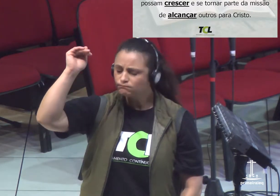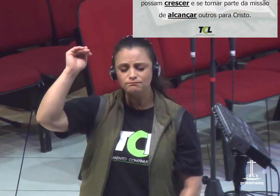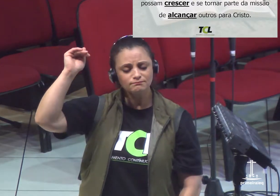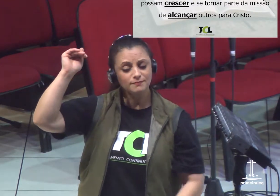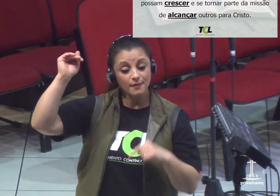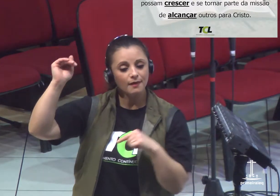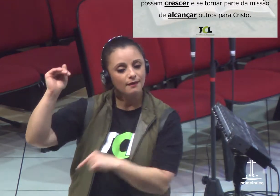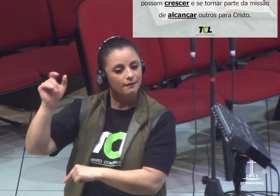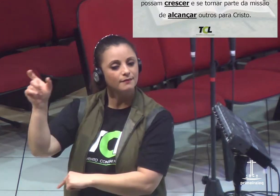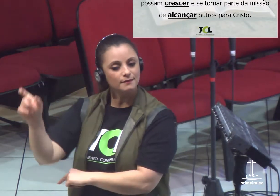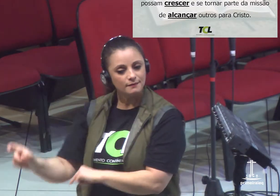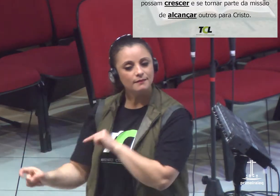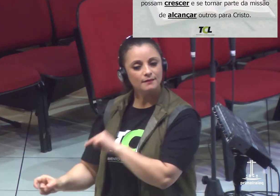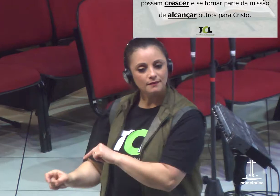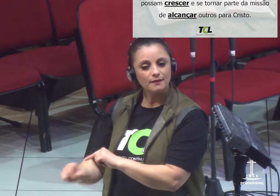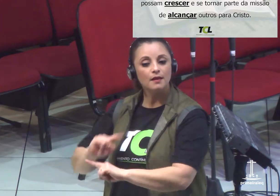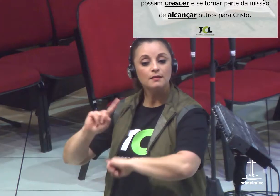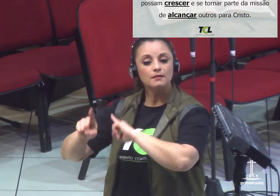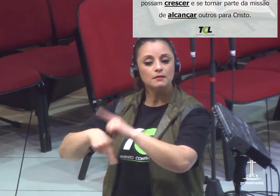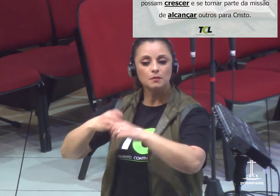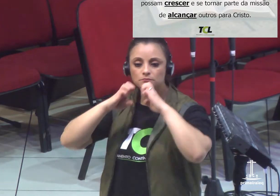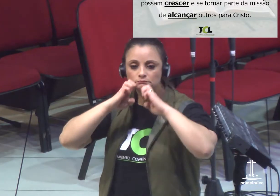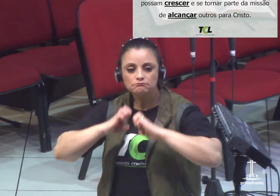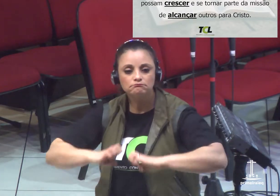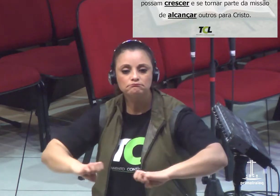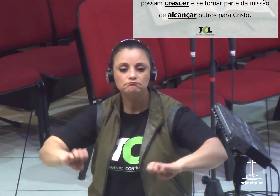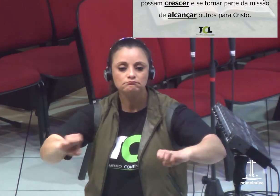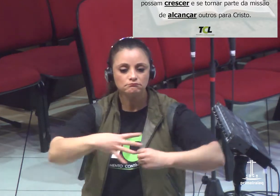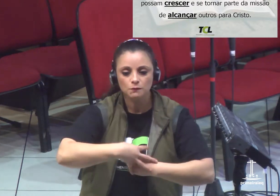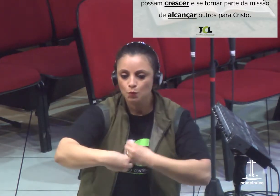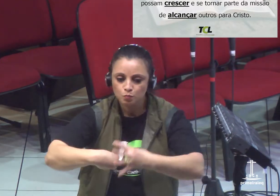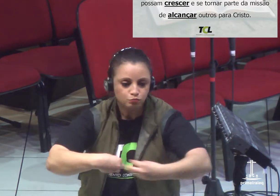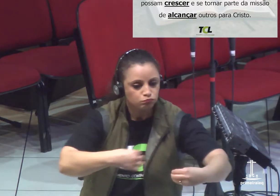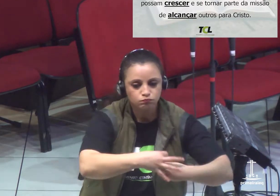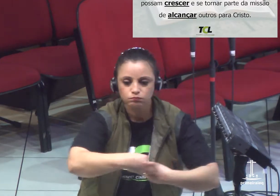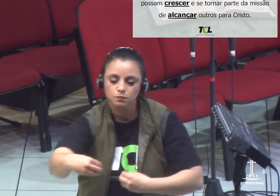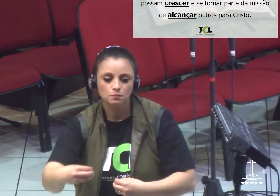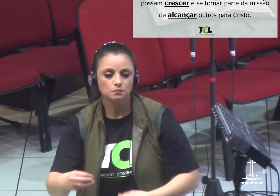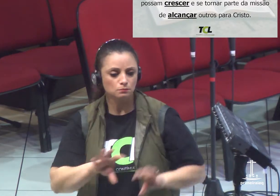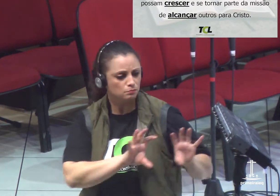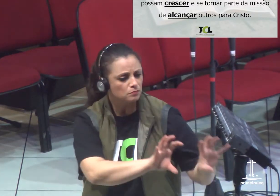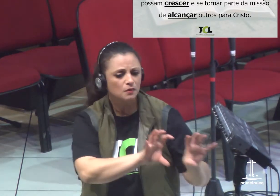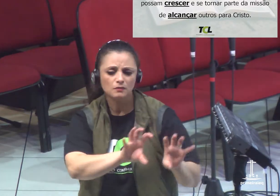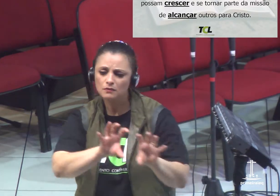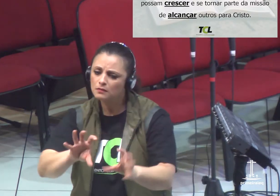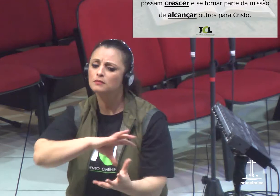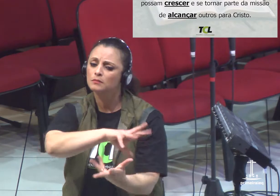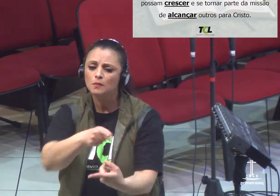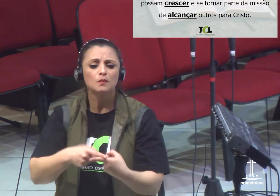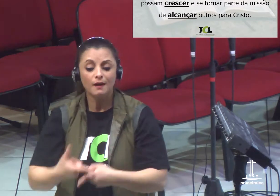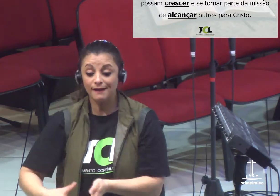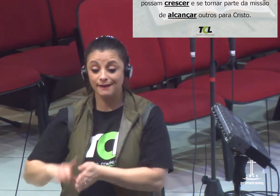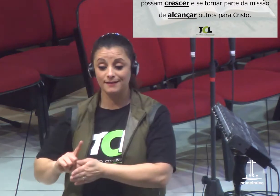Esse que cresceu, ele vai reproduzir também essa vida que recebeu. Ele foi